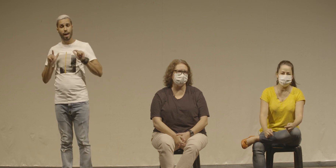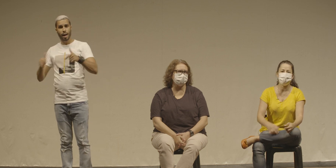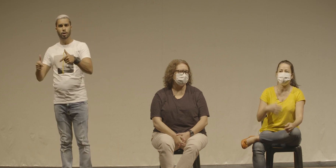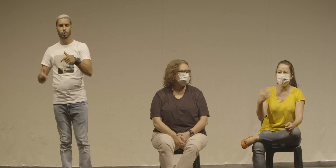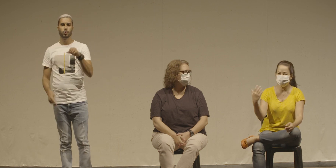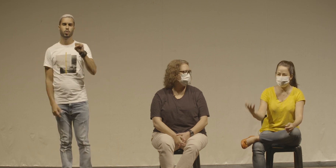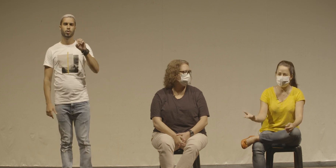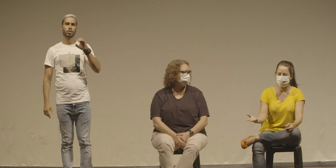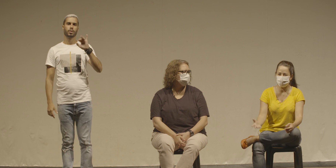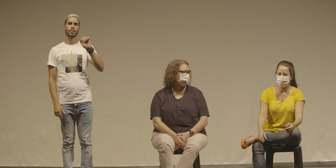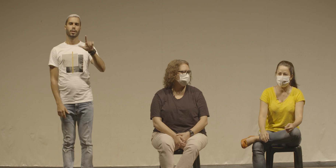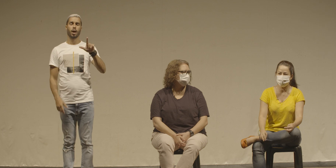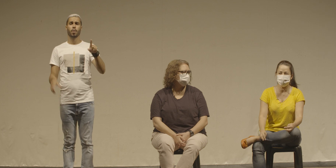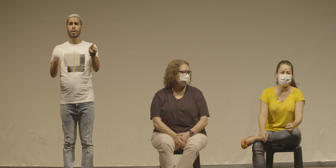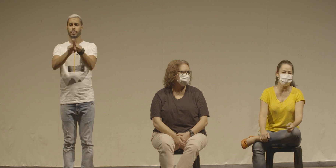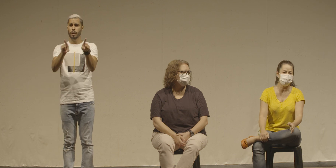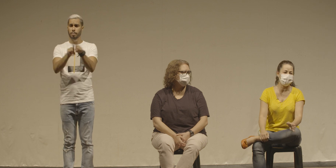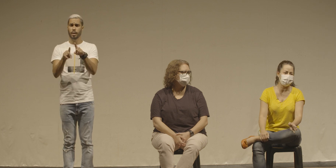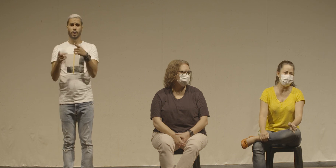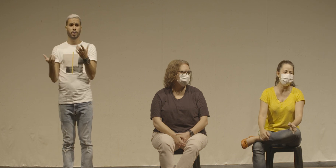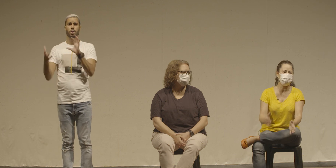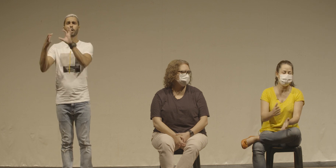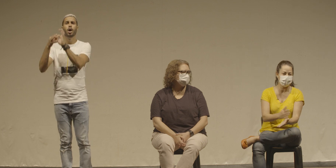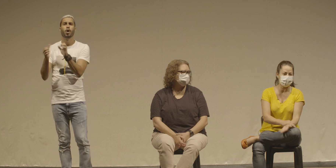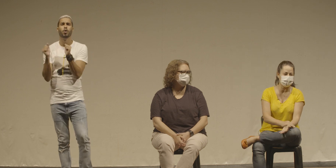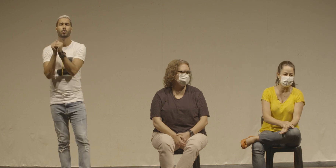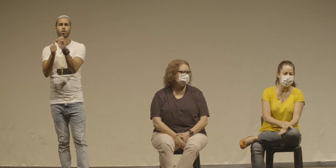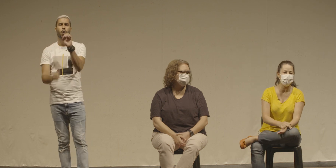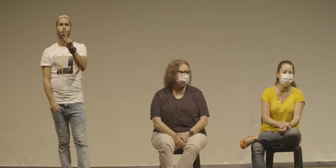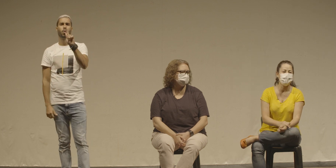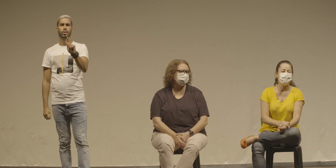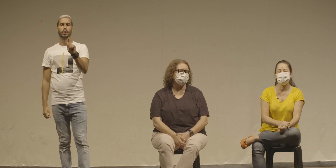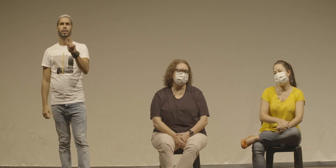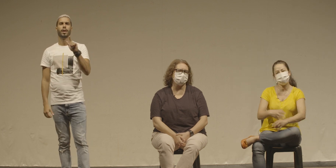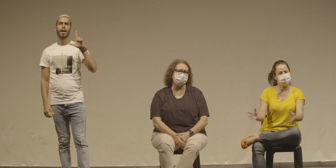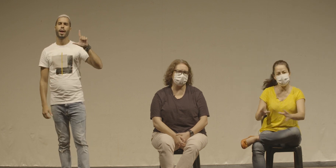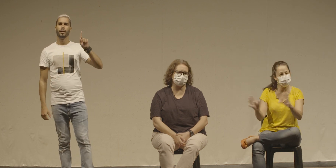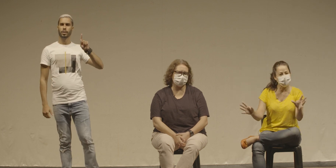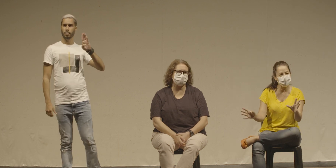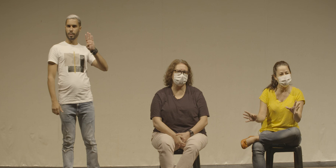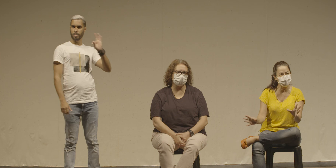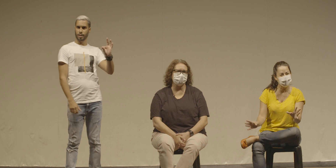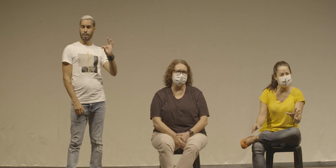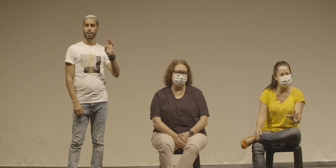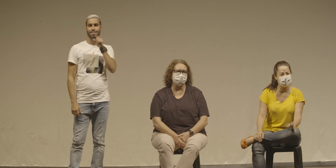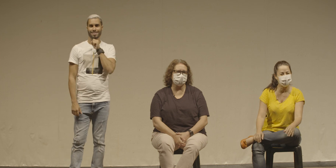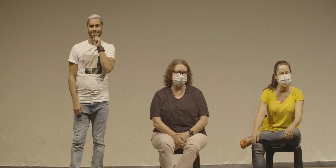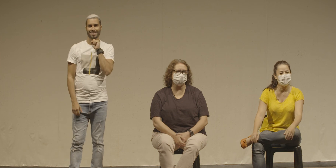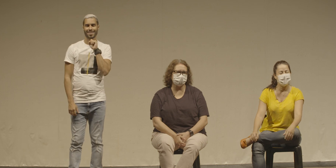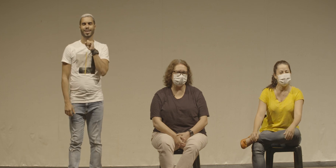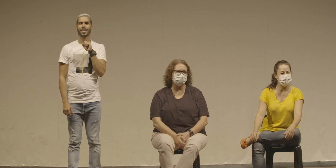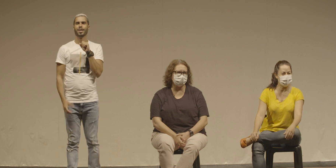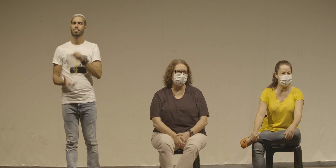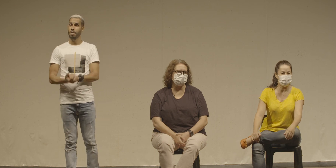E vamos também estar com as ONGs LGBTs da terceira idade. Então, estamos por aí, é só seguir a